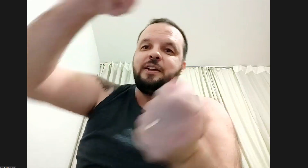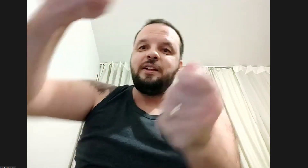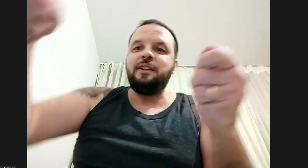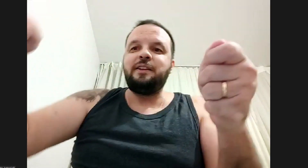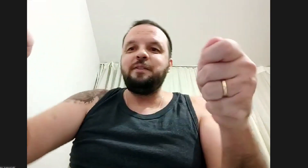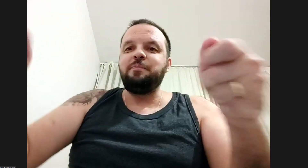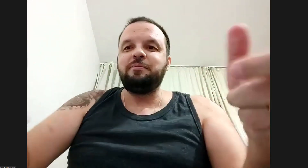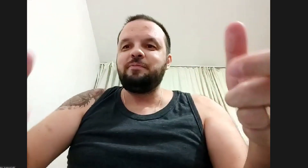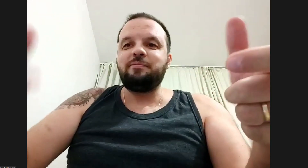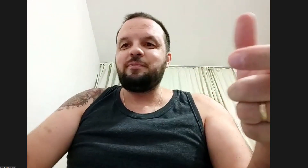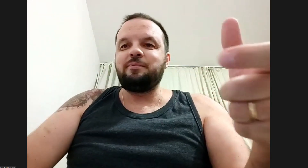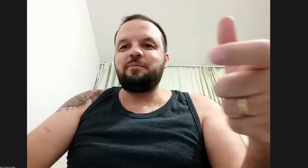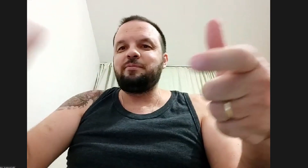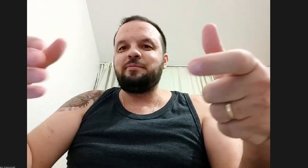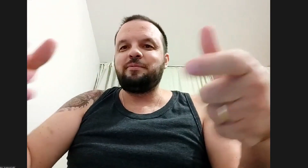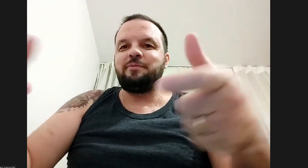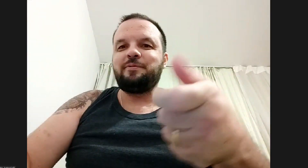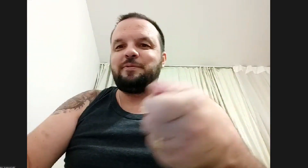e